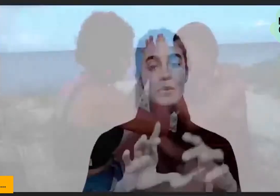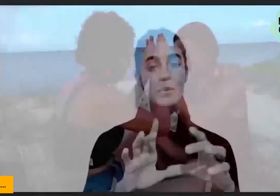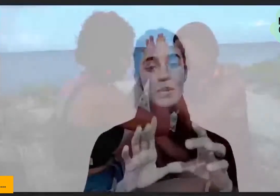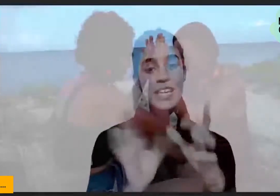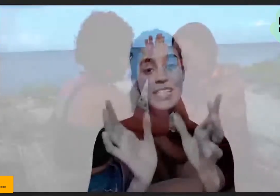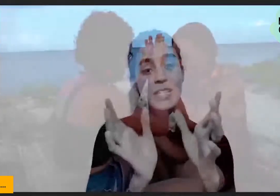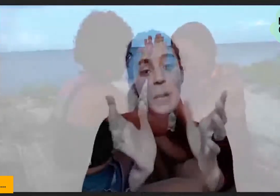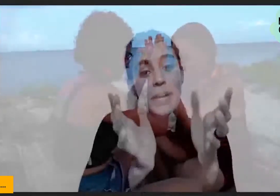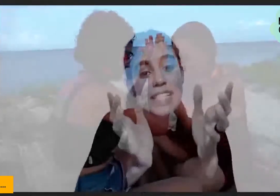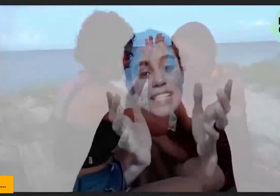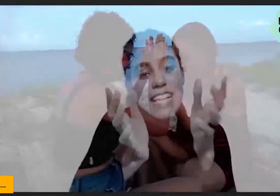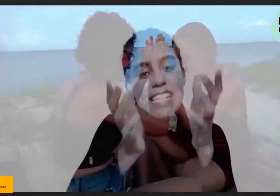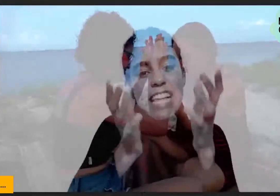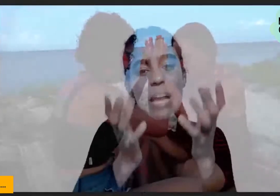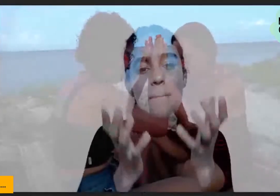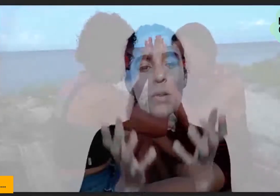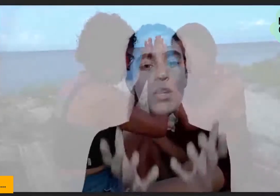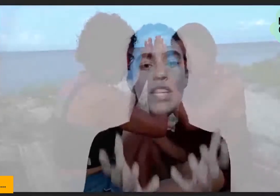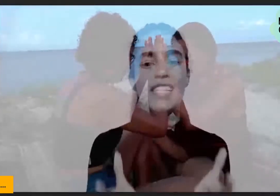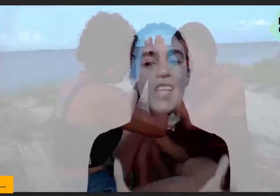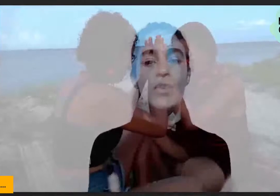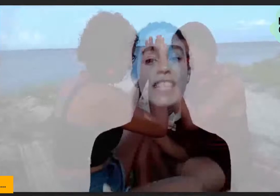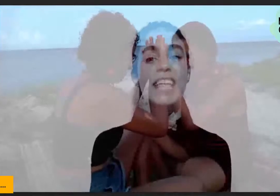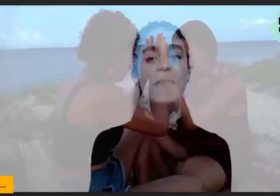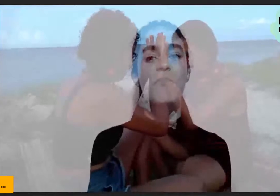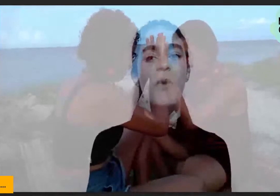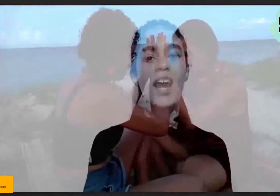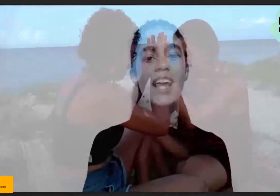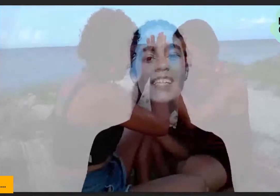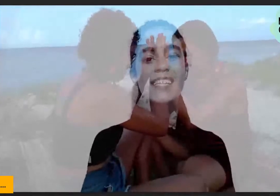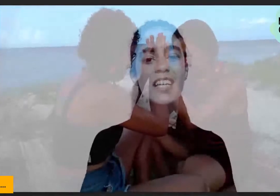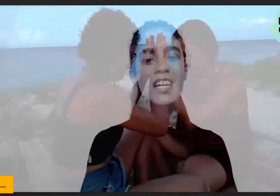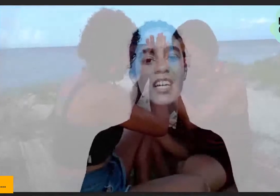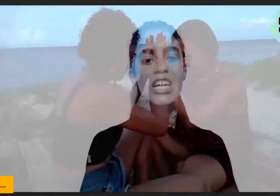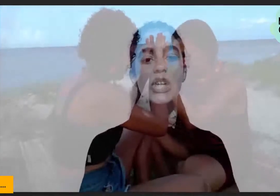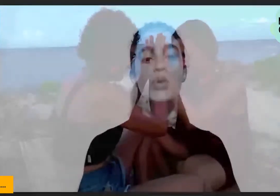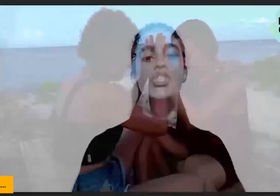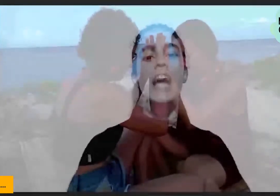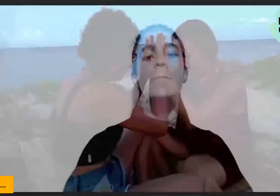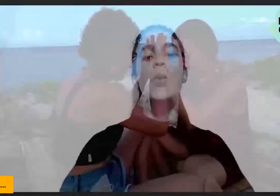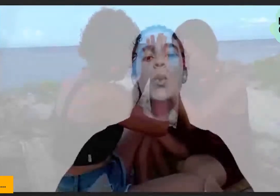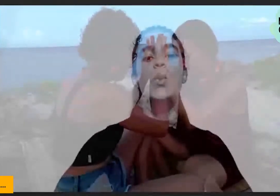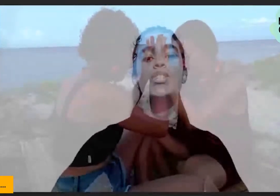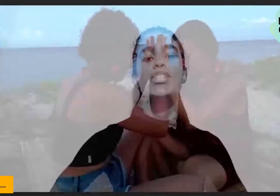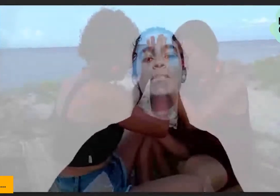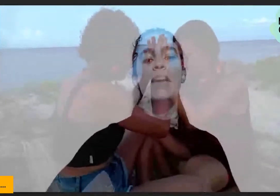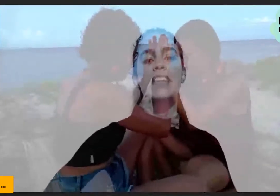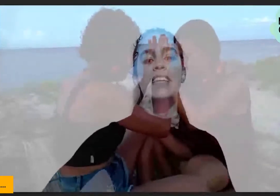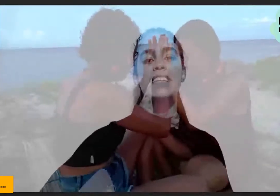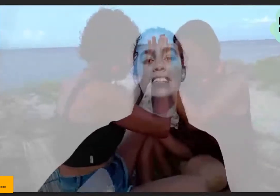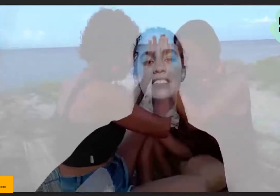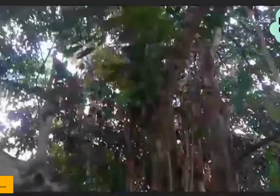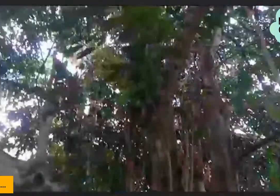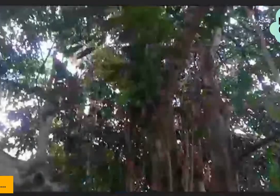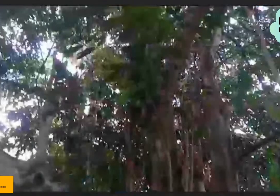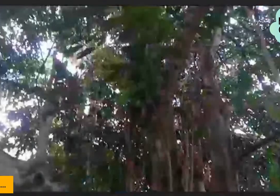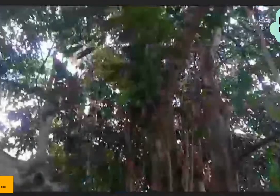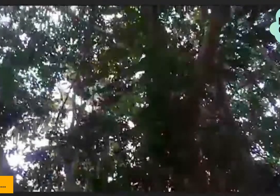Quando eu me pinto, sinto a presença e a proteção das caboclas e dos caboclos de